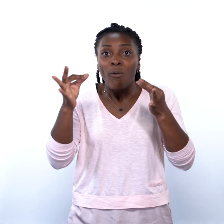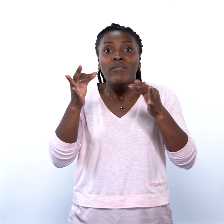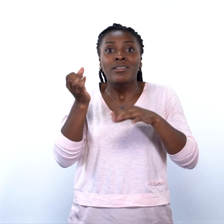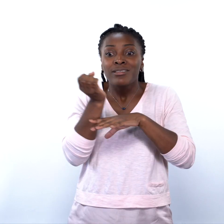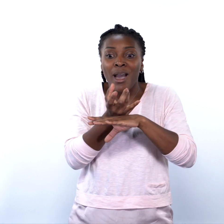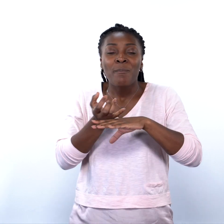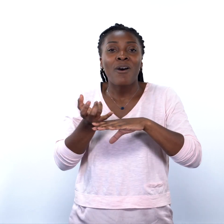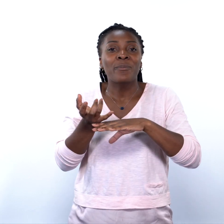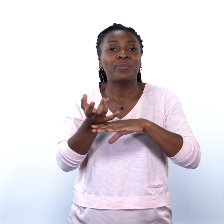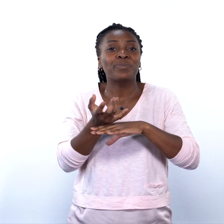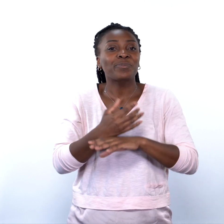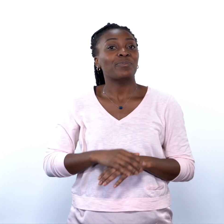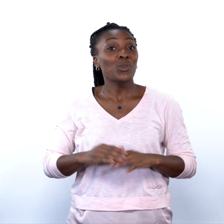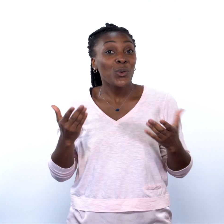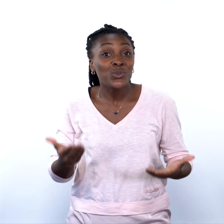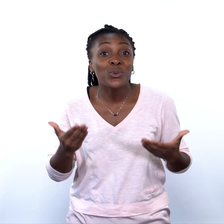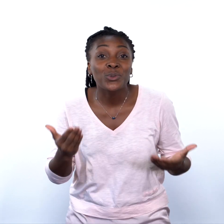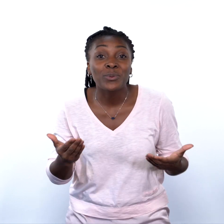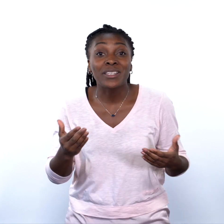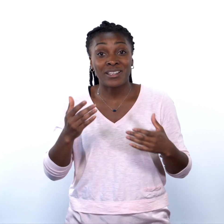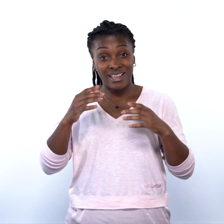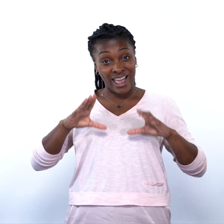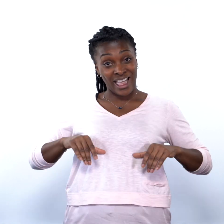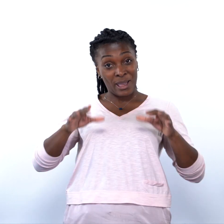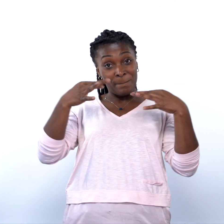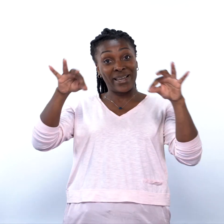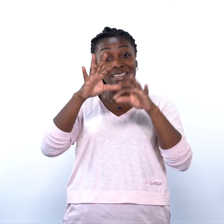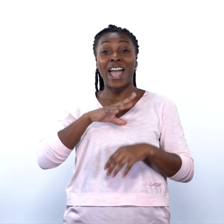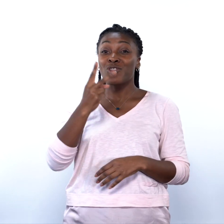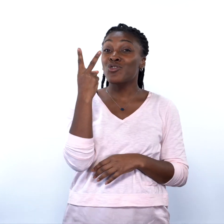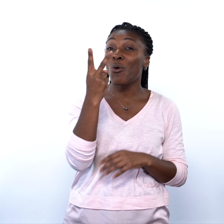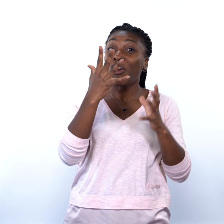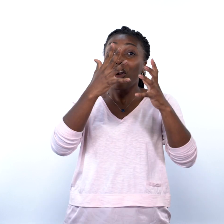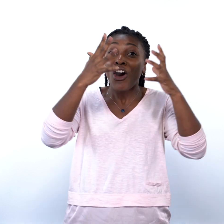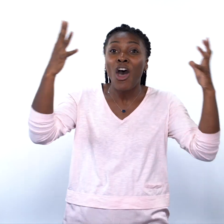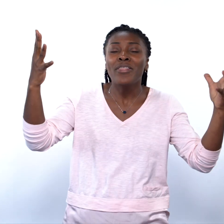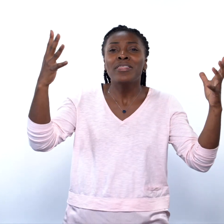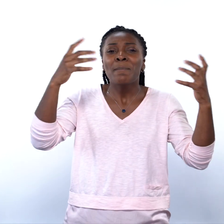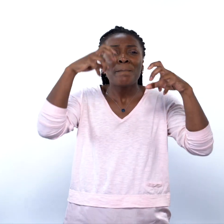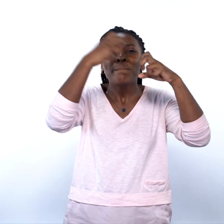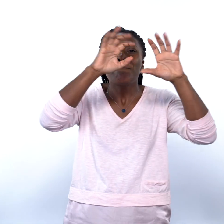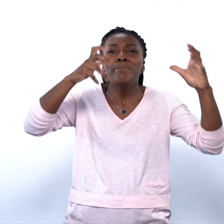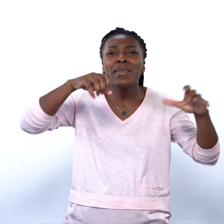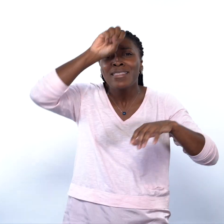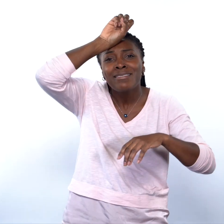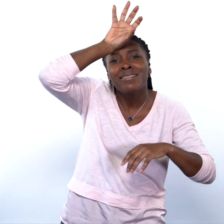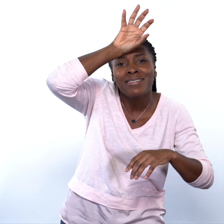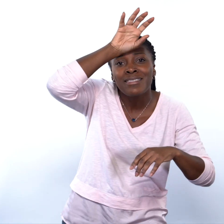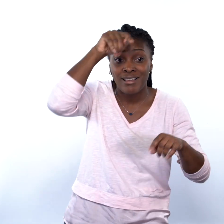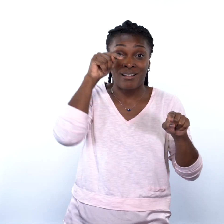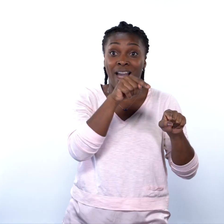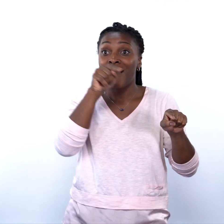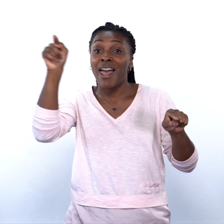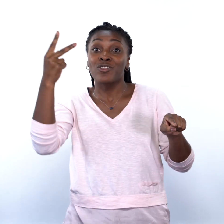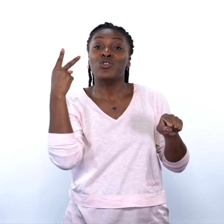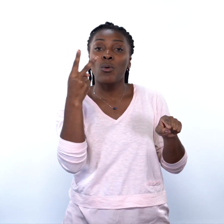des diamants. Et aujourd'hui, il y a 2 grandes mines dans le nord du Canada qui sont, c'est la 2e plus